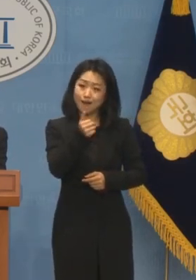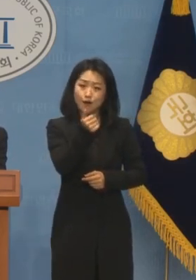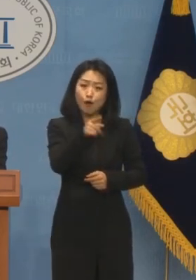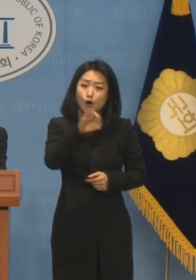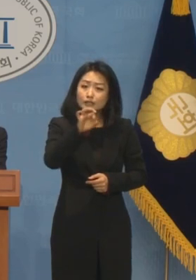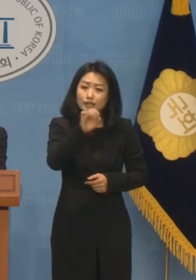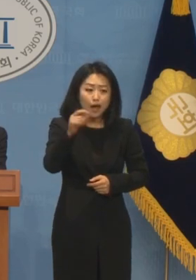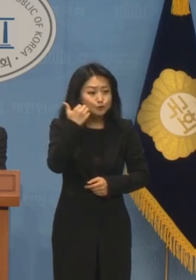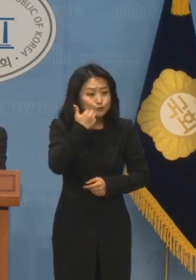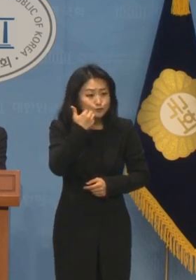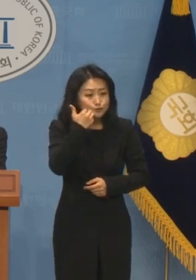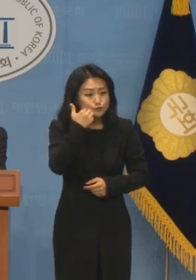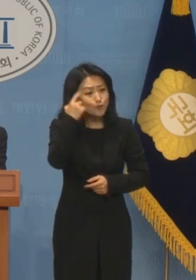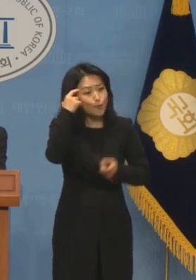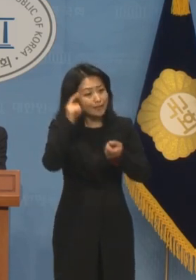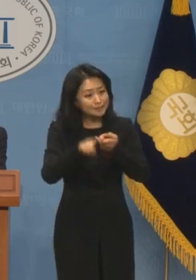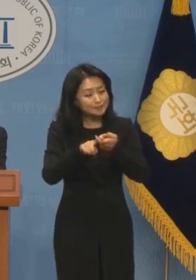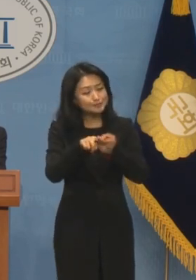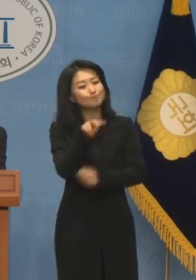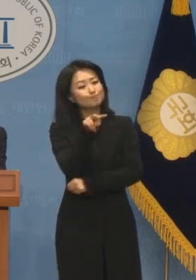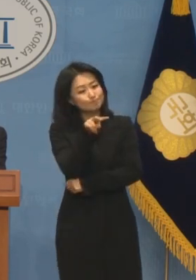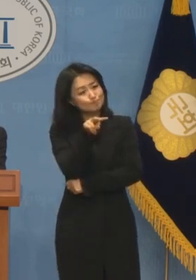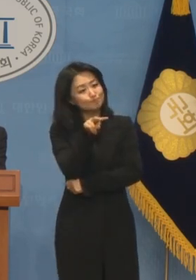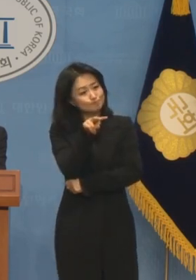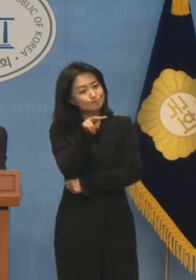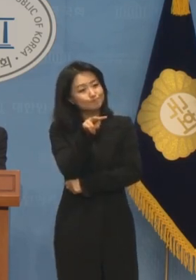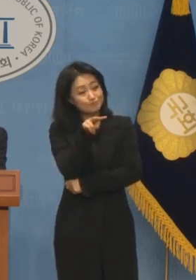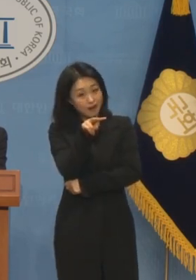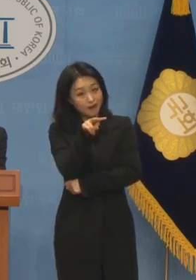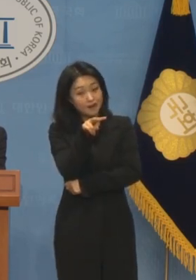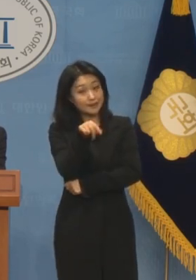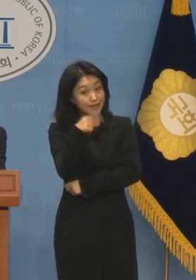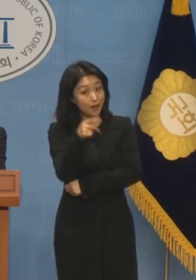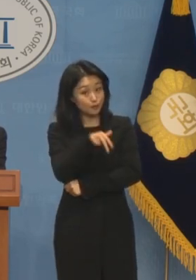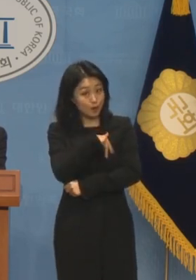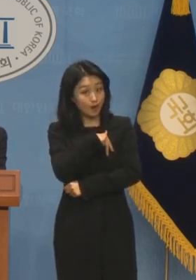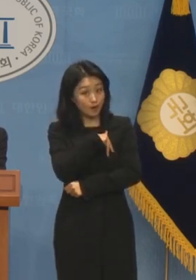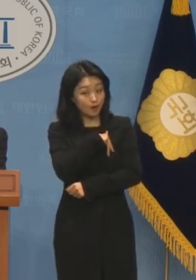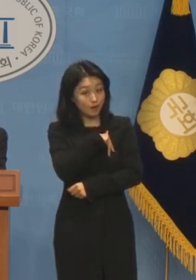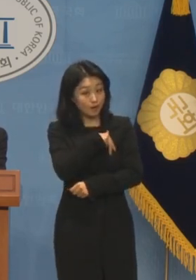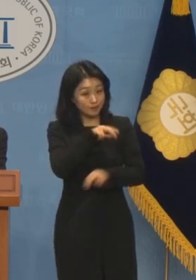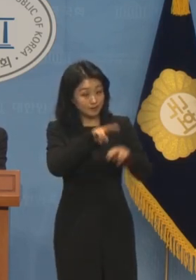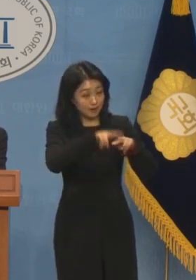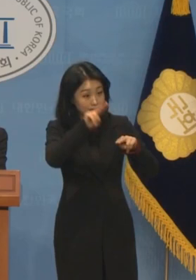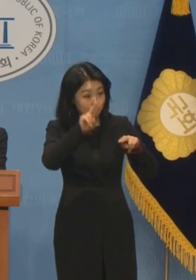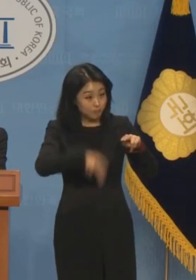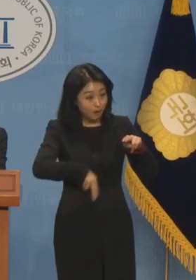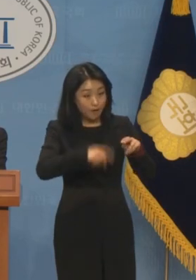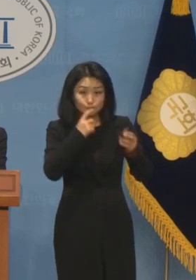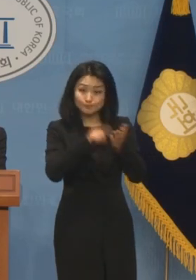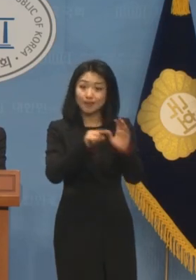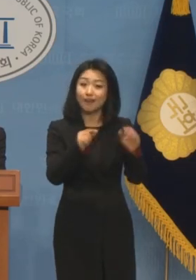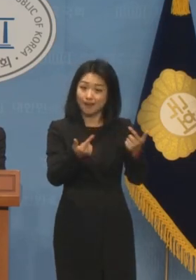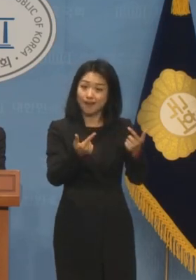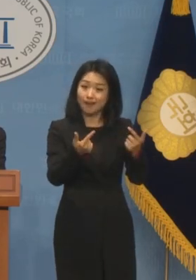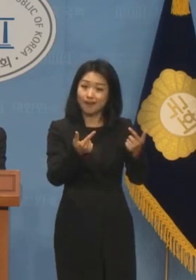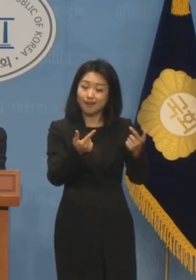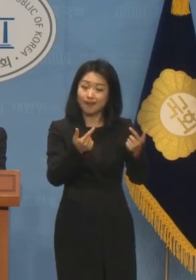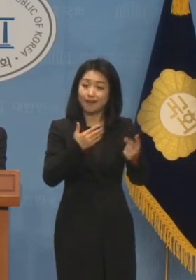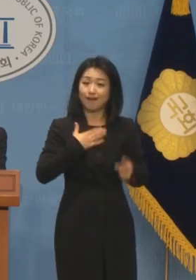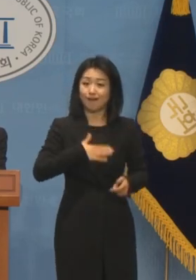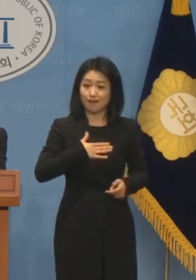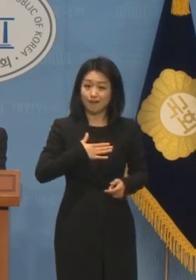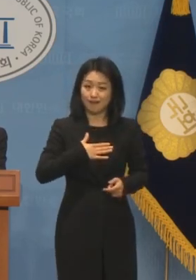깊게 보았습니다. 한편 국회의원직을 버리고 나오는 것이 쉽지 않은 결정이므로